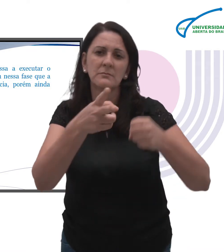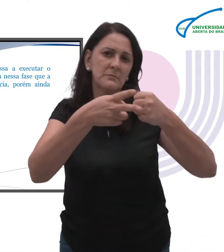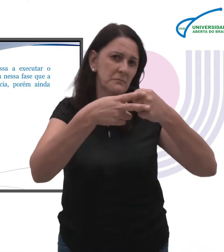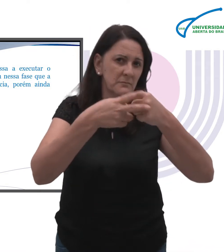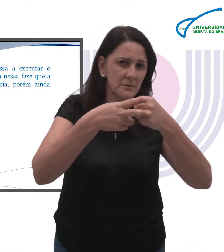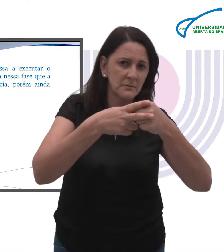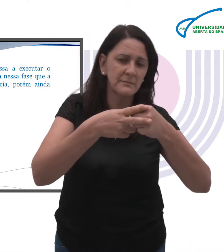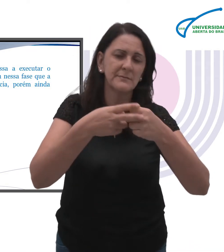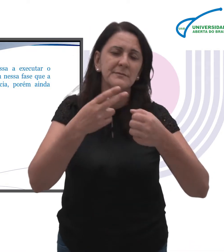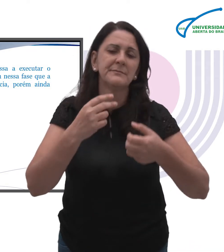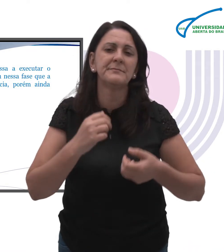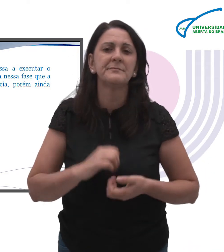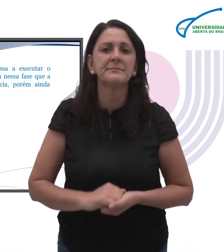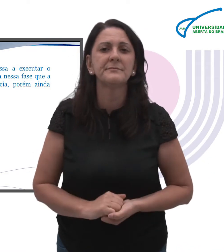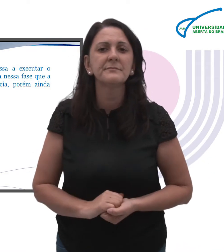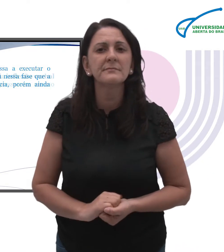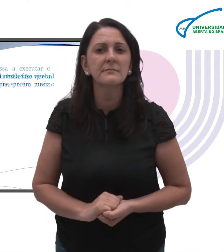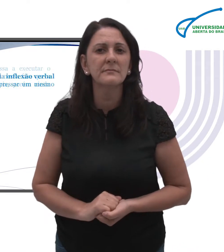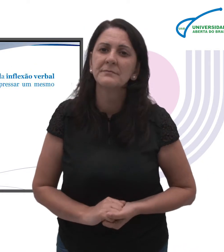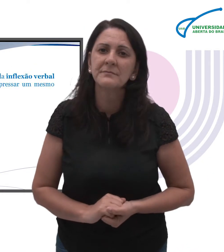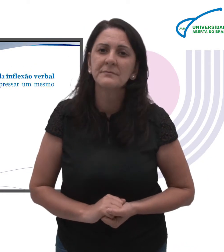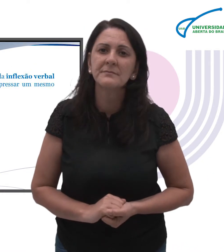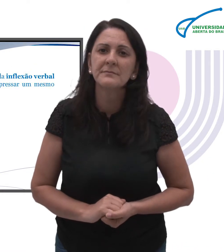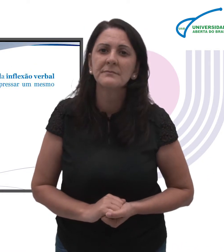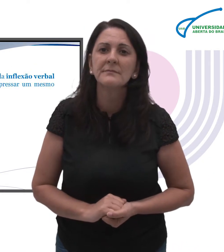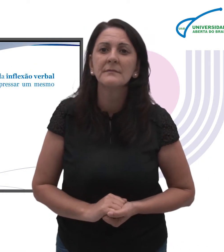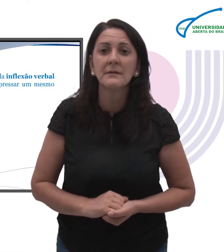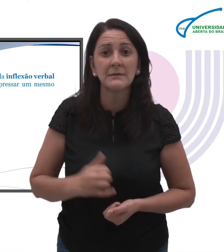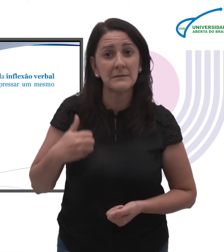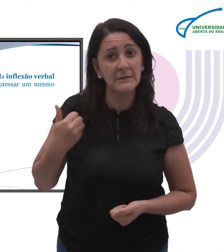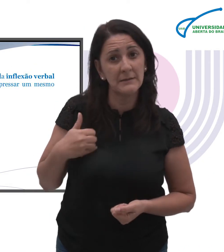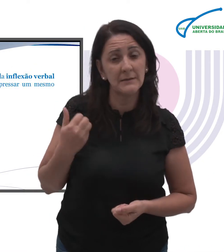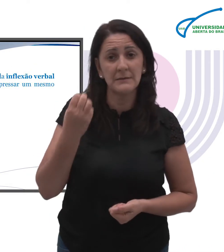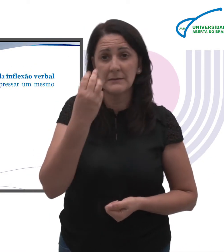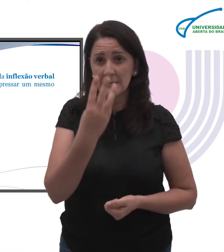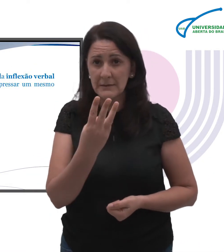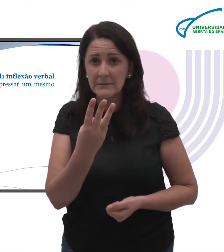também já consegue distinguir nomes e verbos.